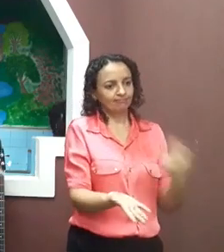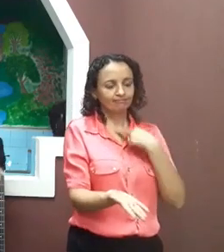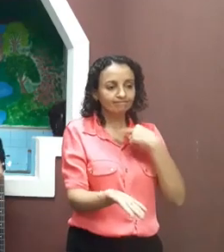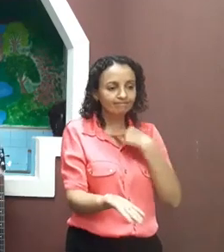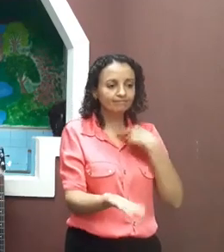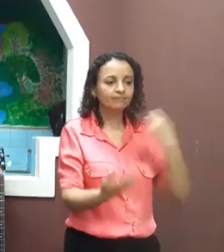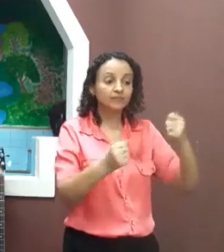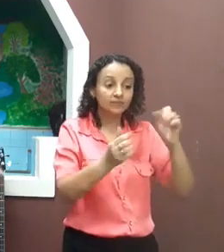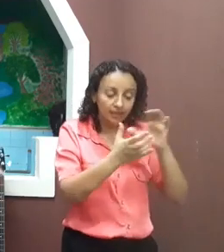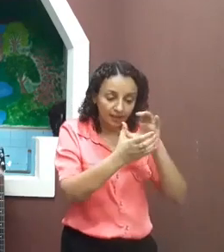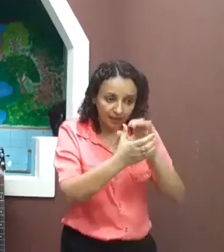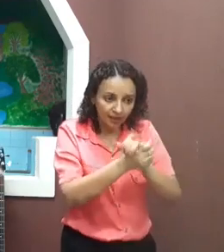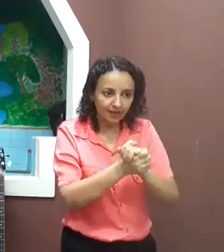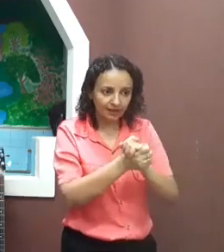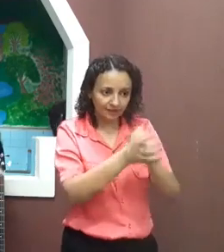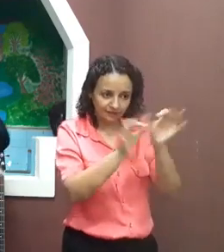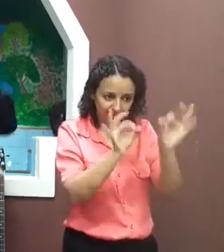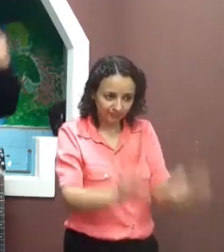Entendeu?